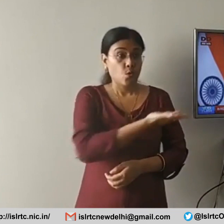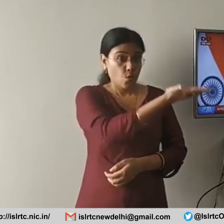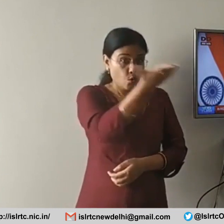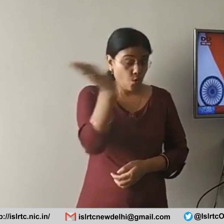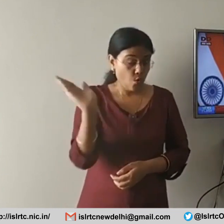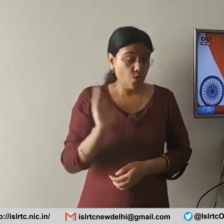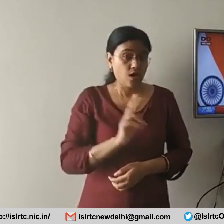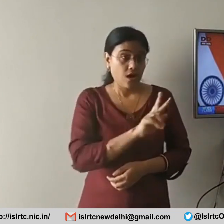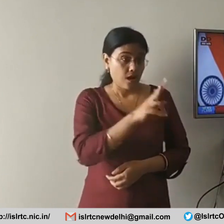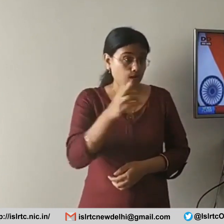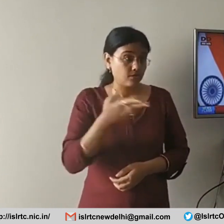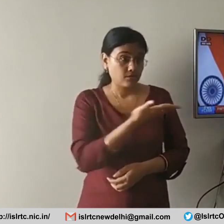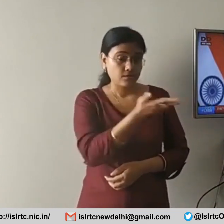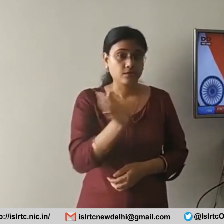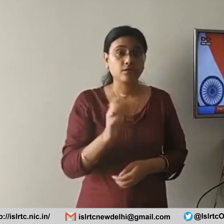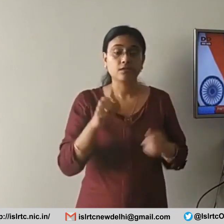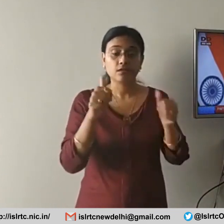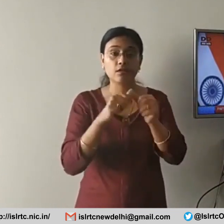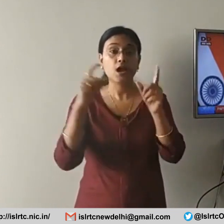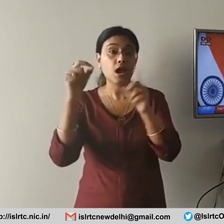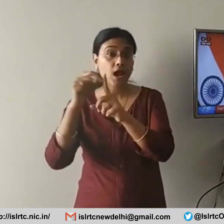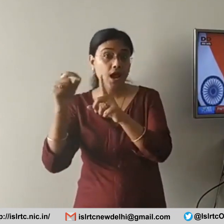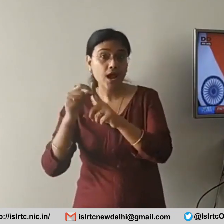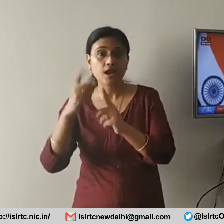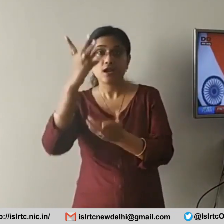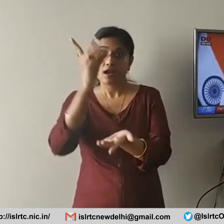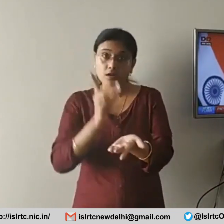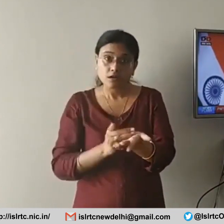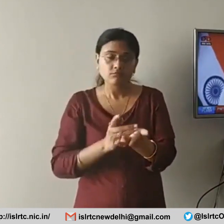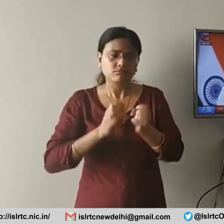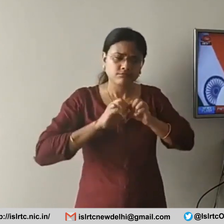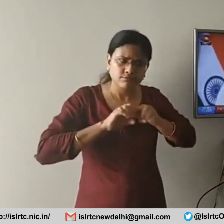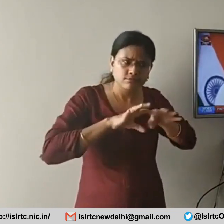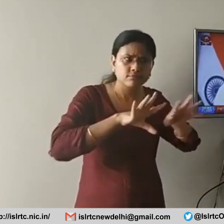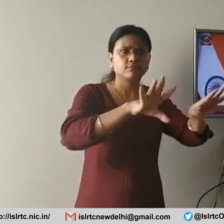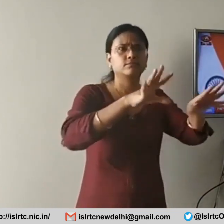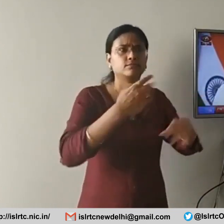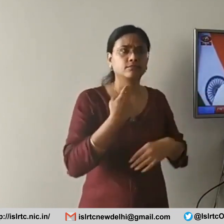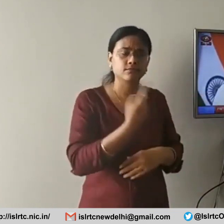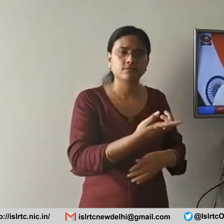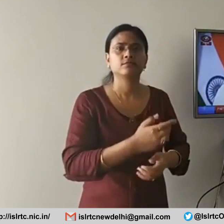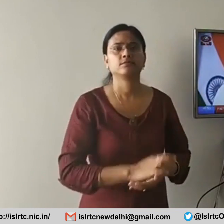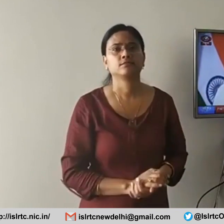भी इस ऐप को डाउनलोड करने के लिए प्रेरित करें।